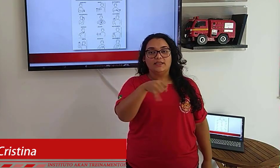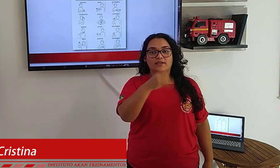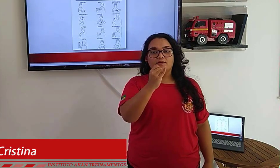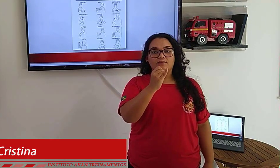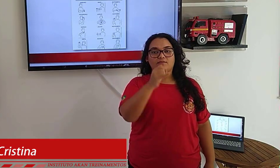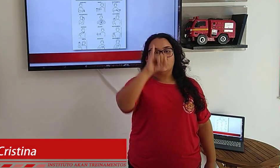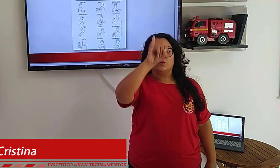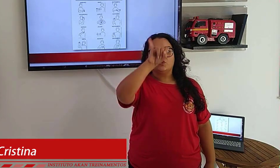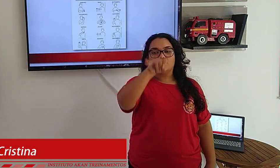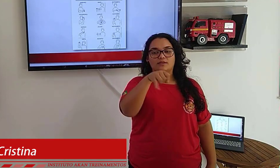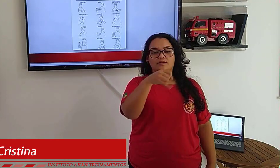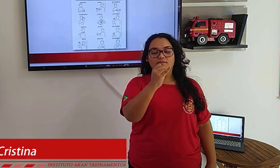Janeiro, faz o J.